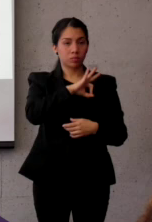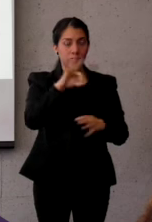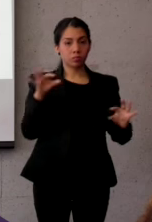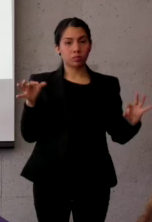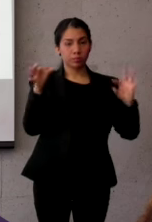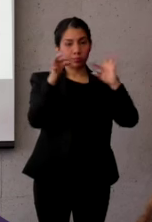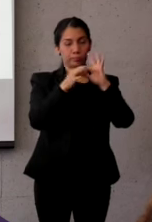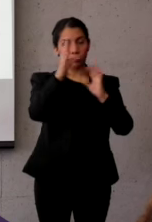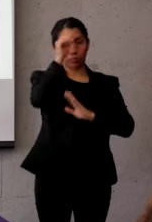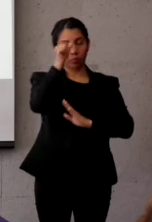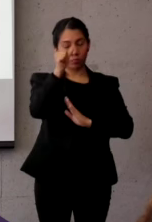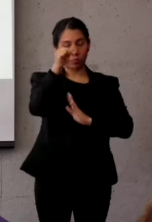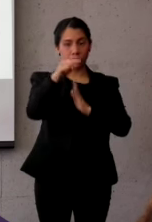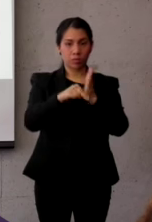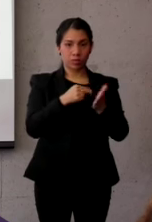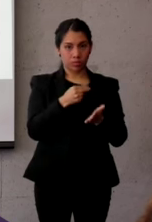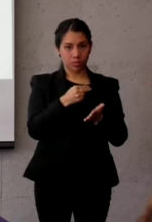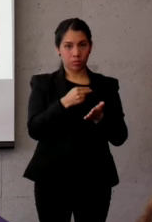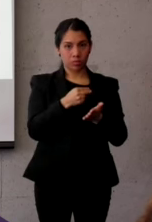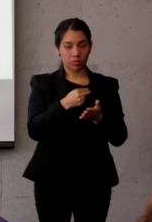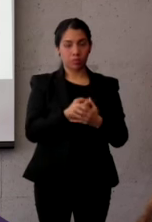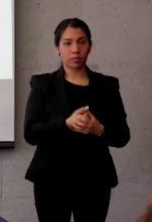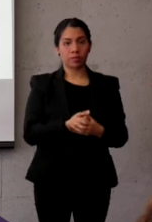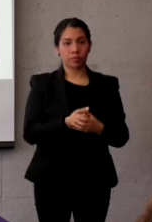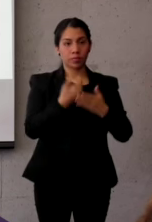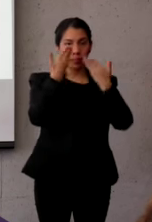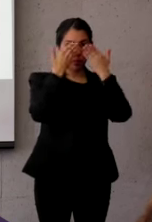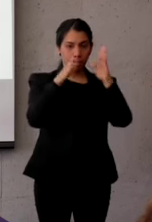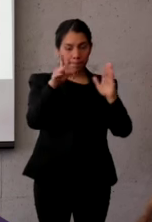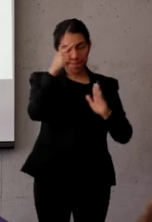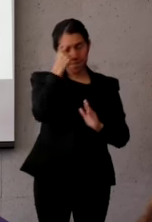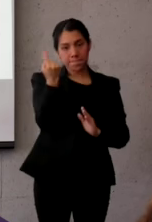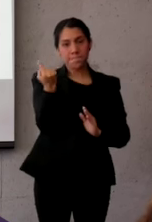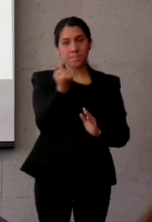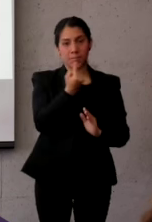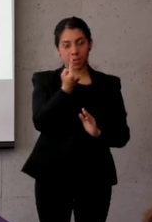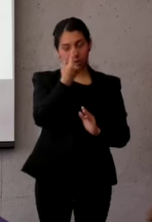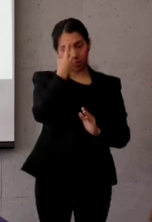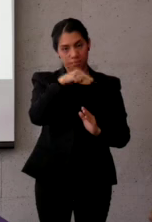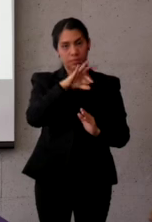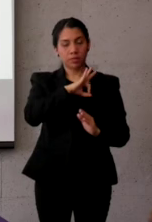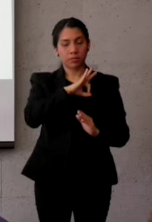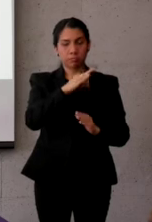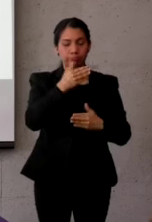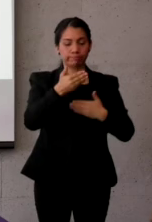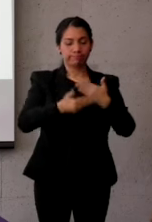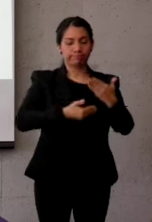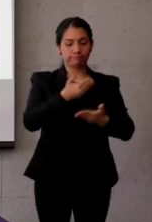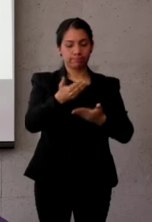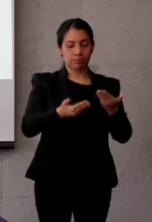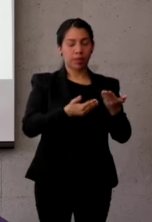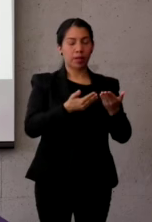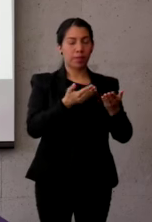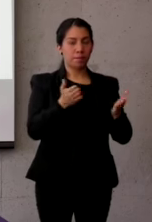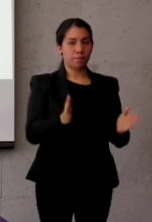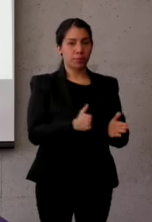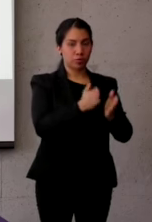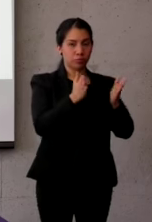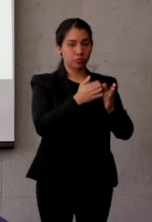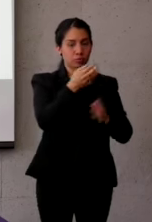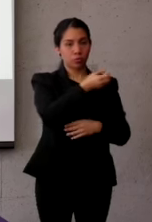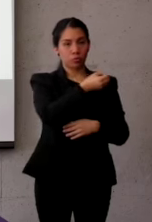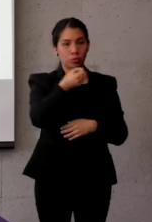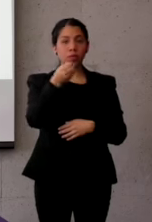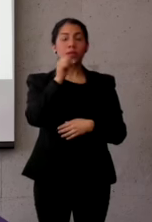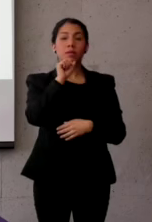colaboración amplia y a través de los cuales impulsen acciones que contribuyan a la promoción, organización y desarrollo